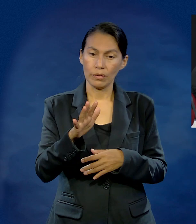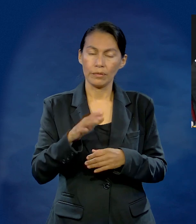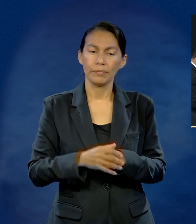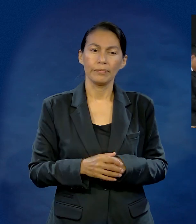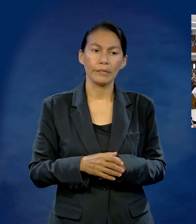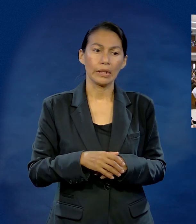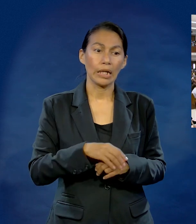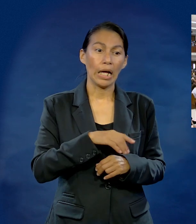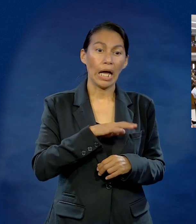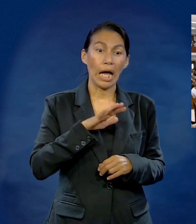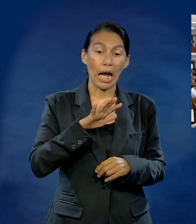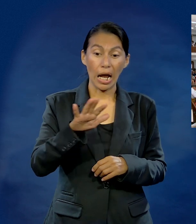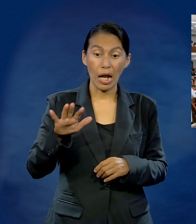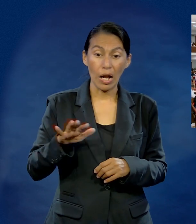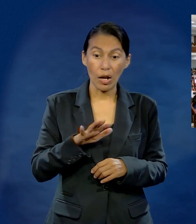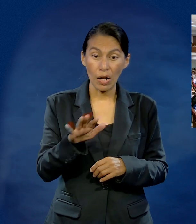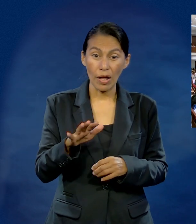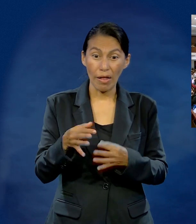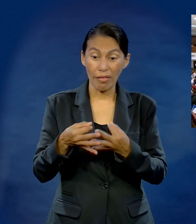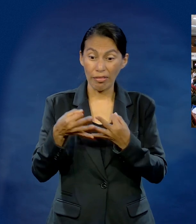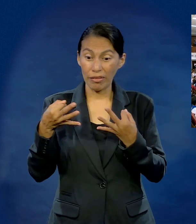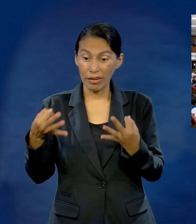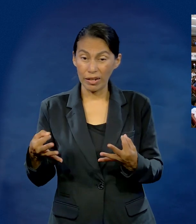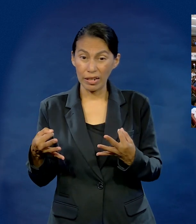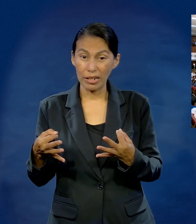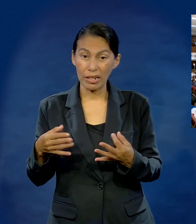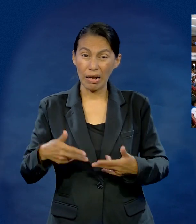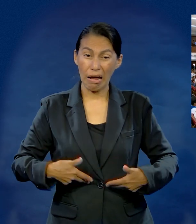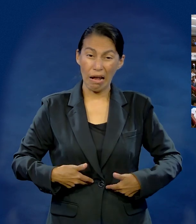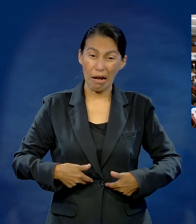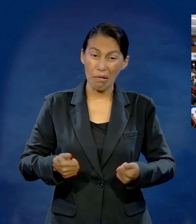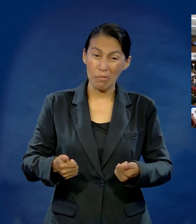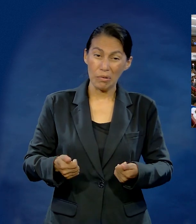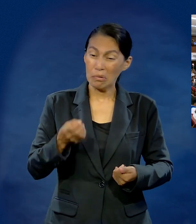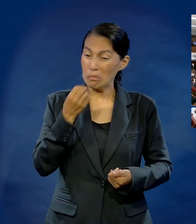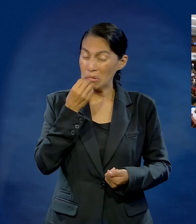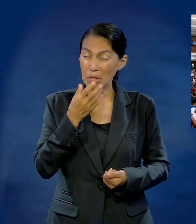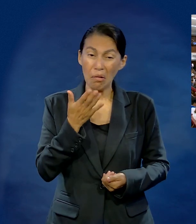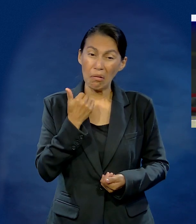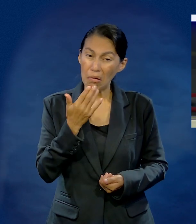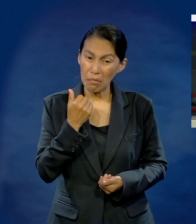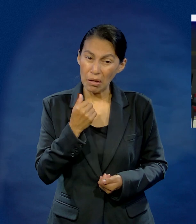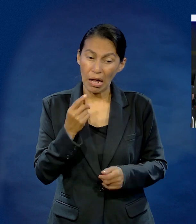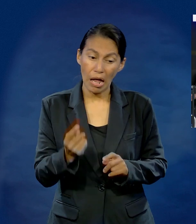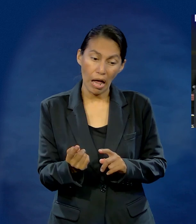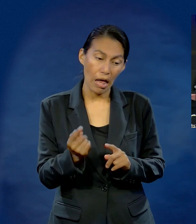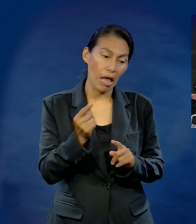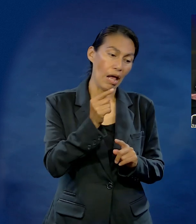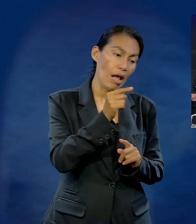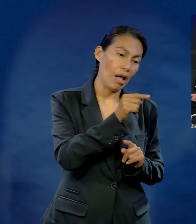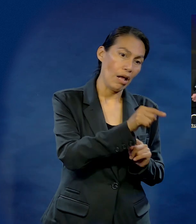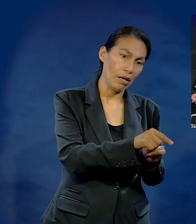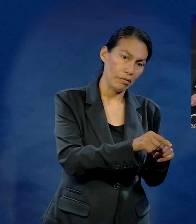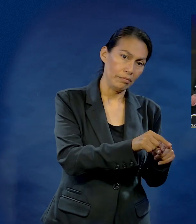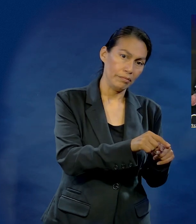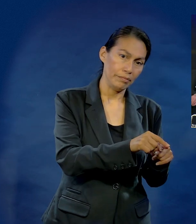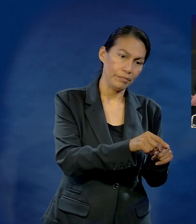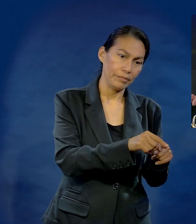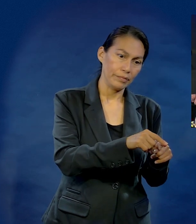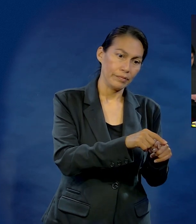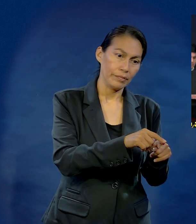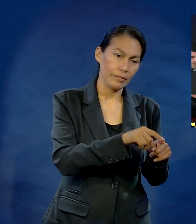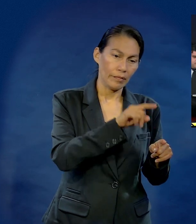también refugio y alimentación. Y cuando Abraham va caminando, llega a una